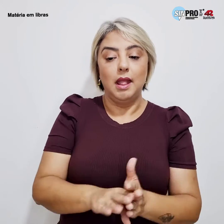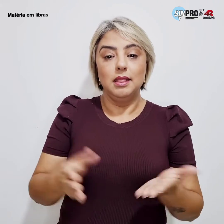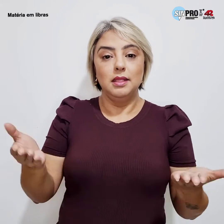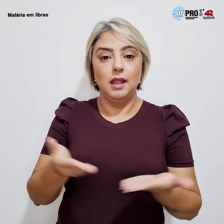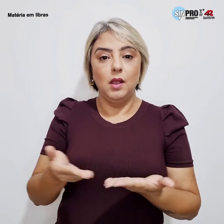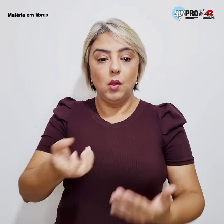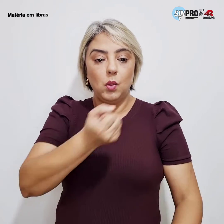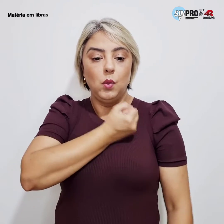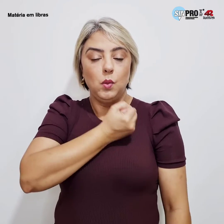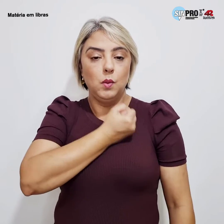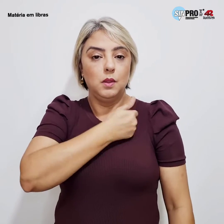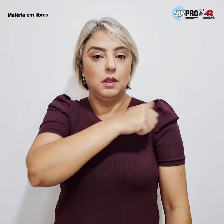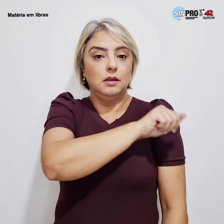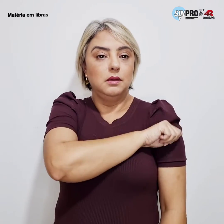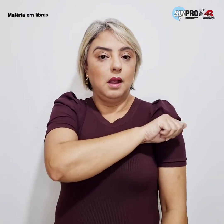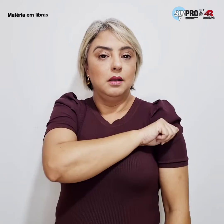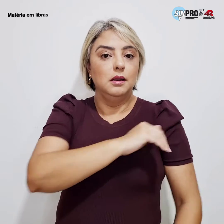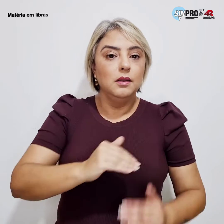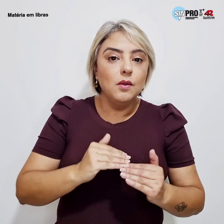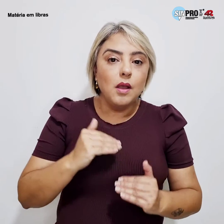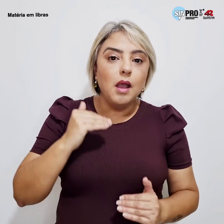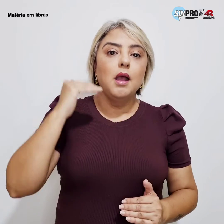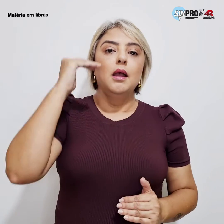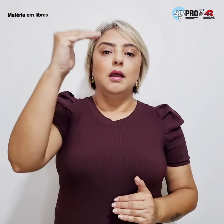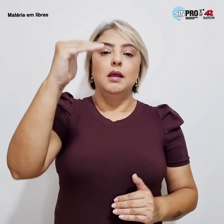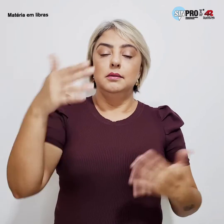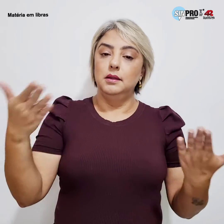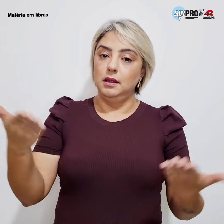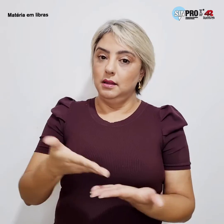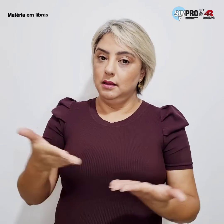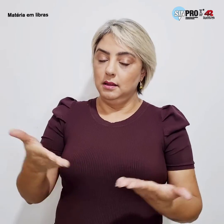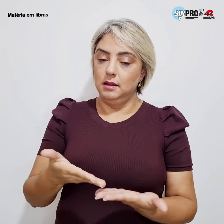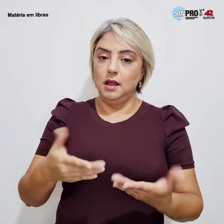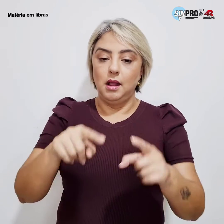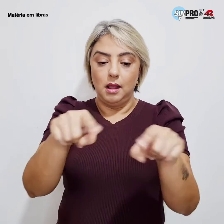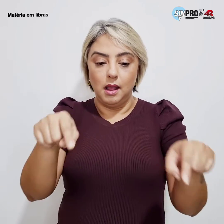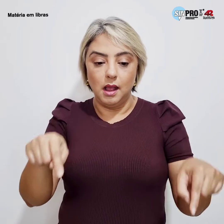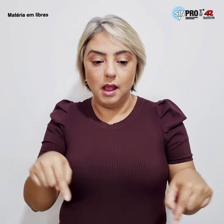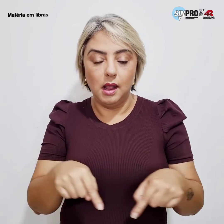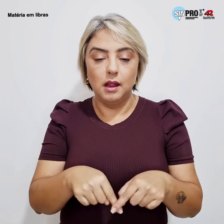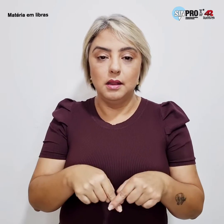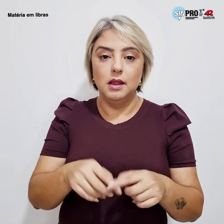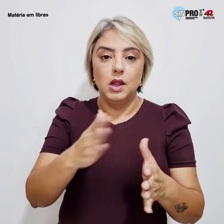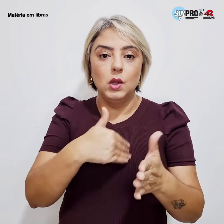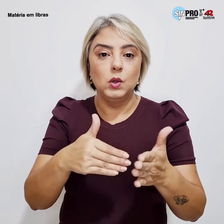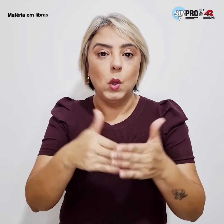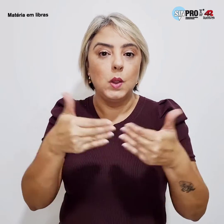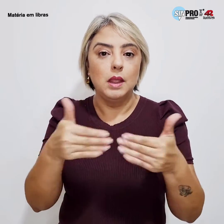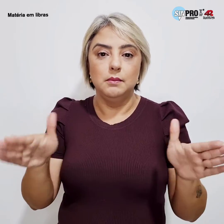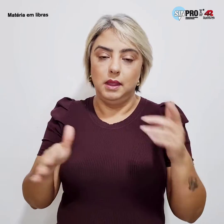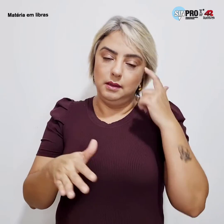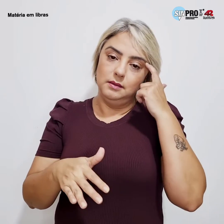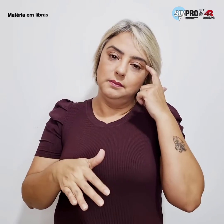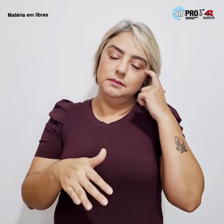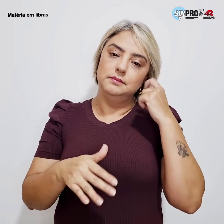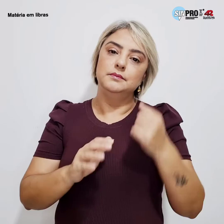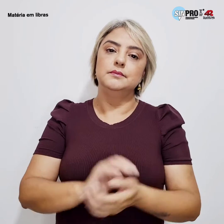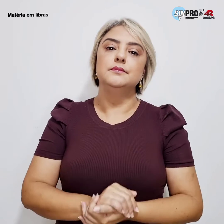o número de estudantes só aumenta. Agora, as turmas estão todas abertas. A